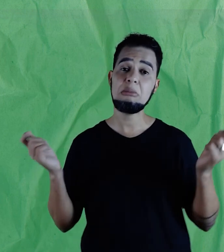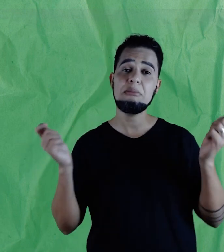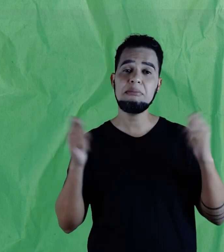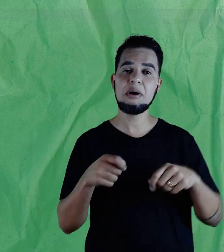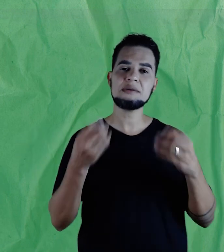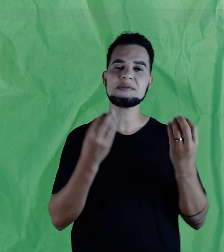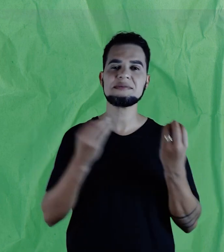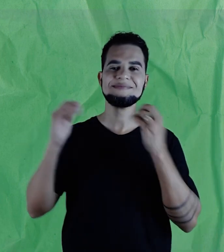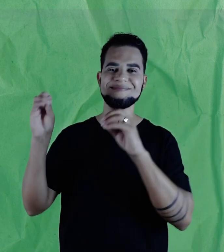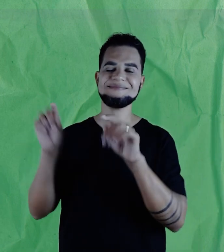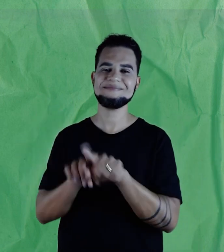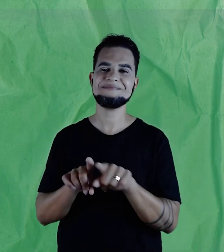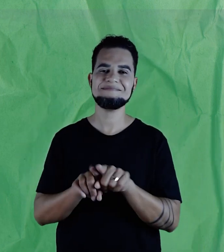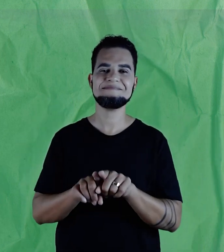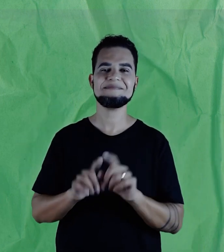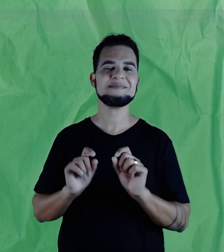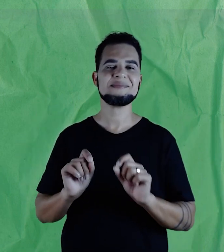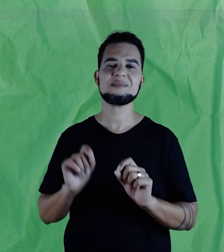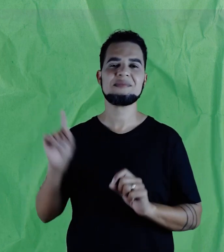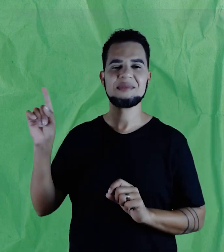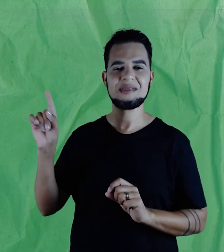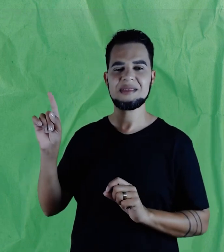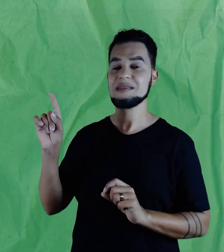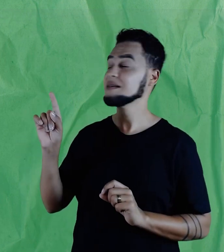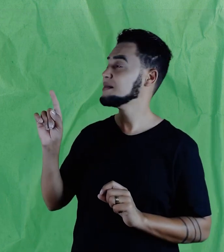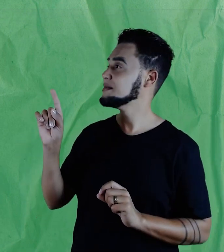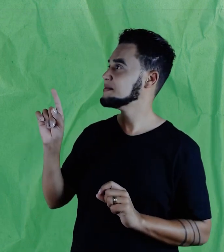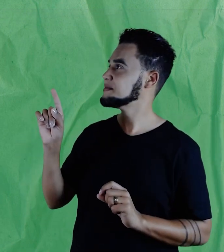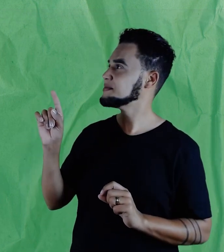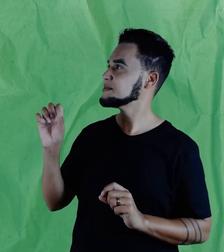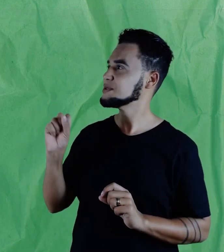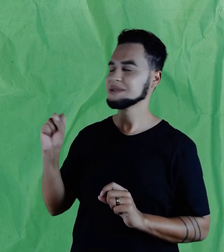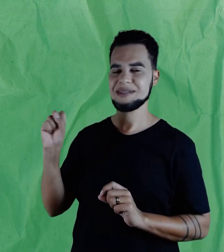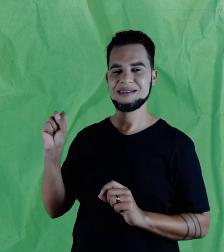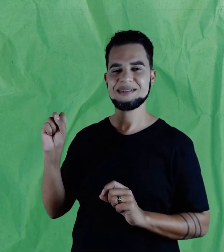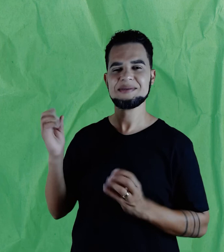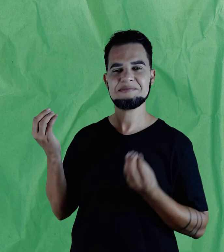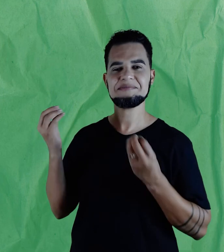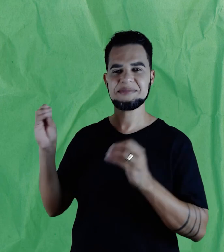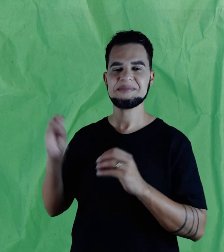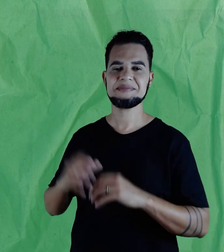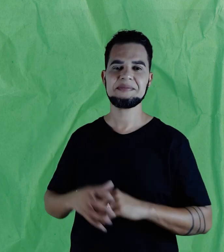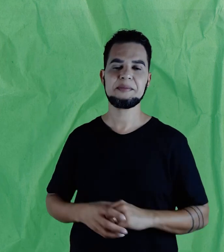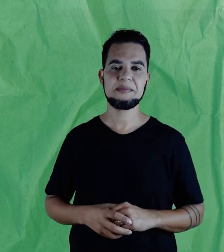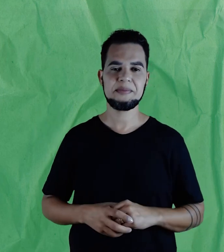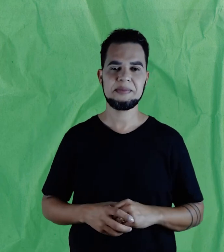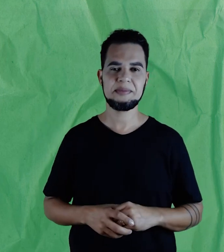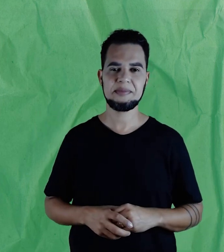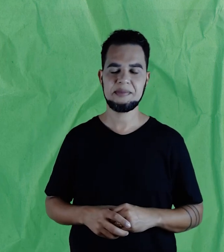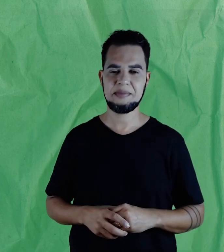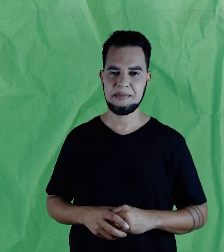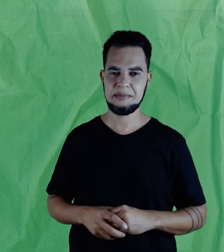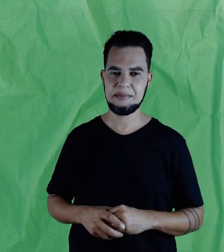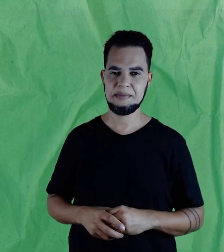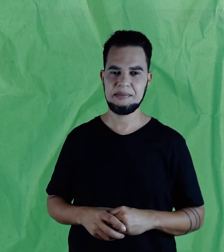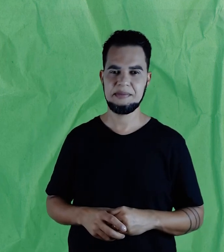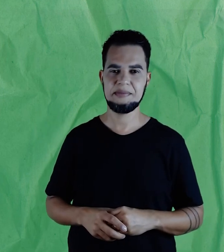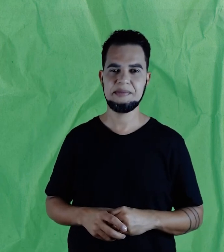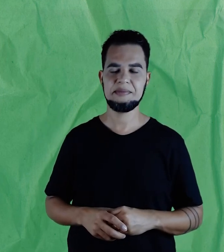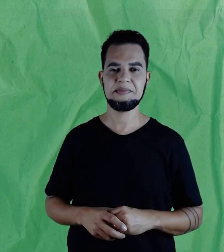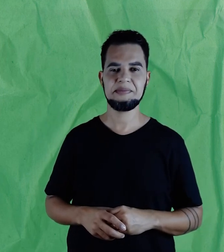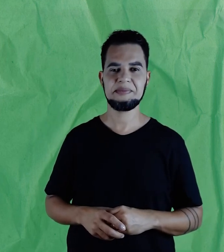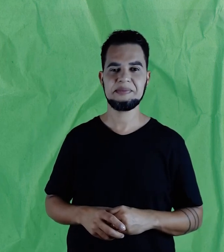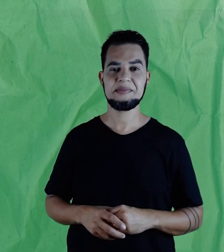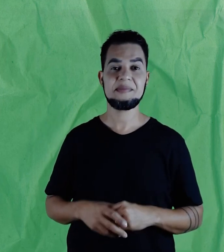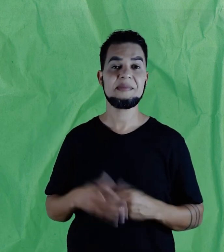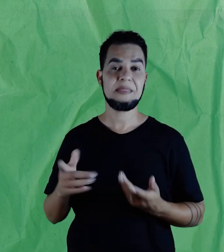também um size para ele maior aqui. Pronto. Ele está